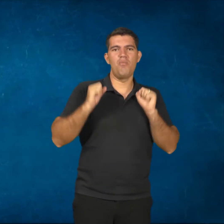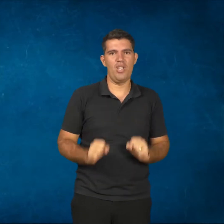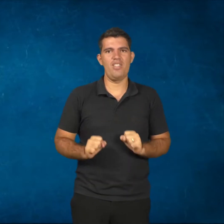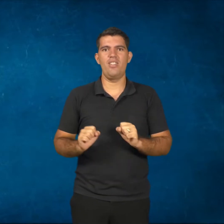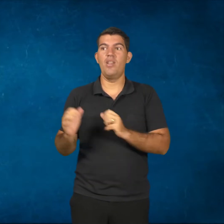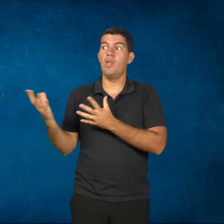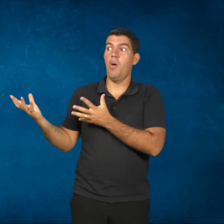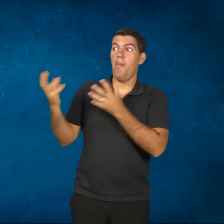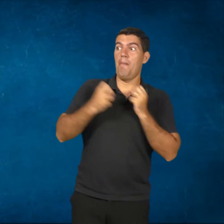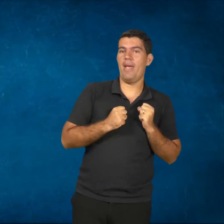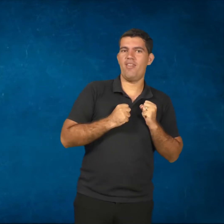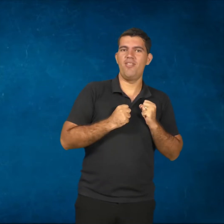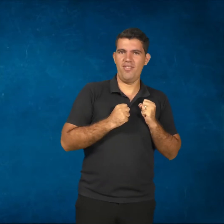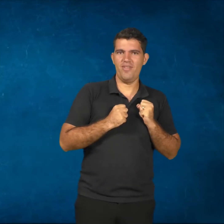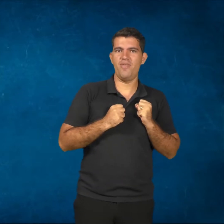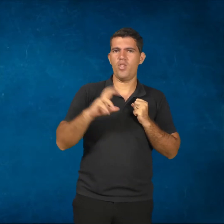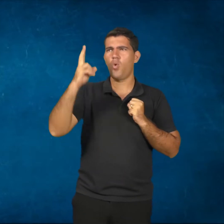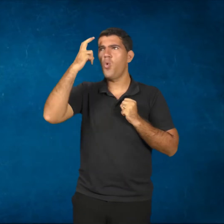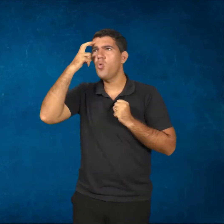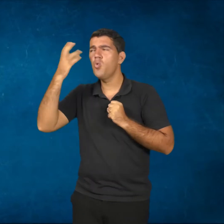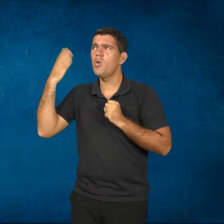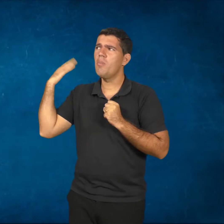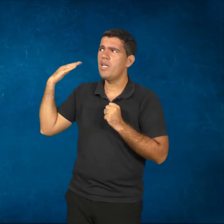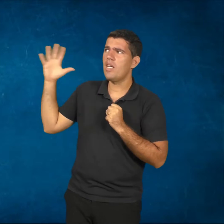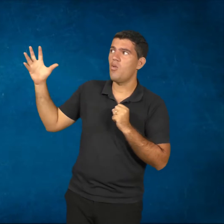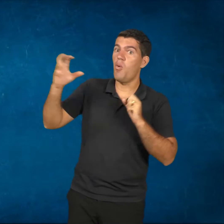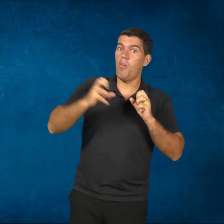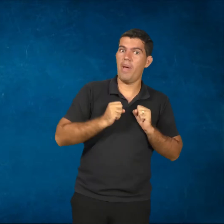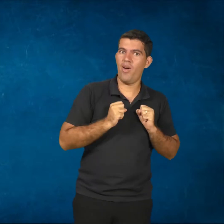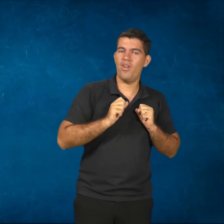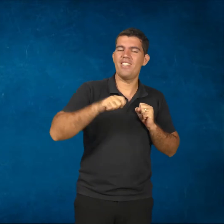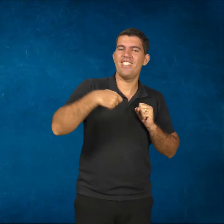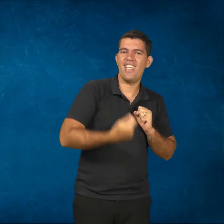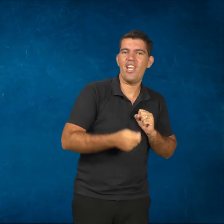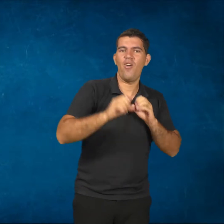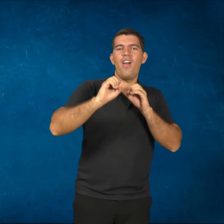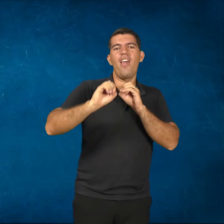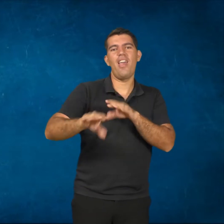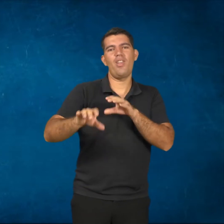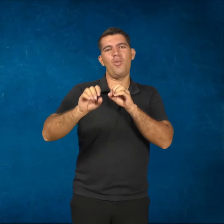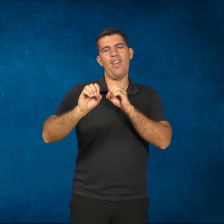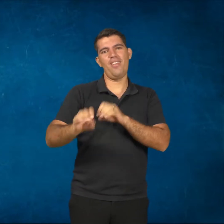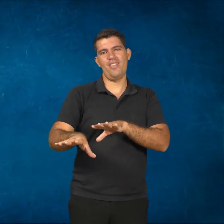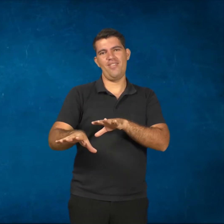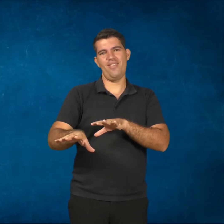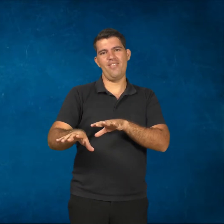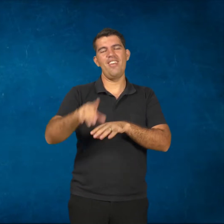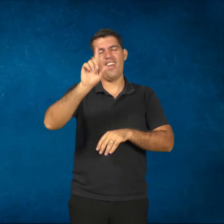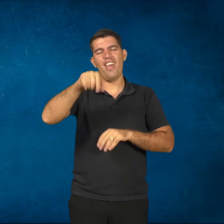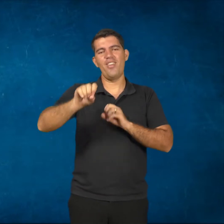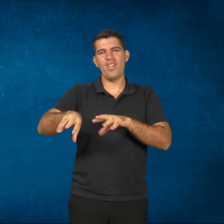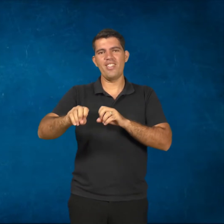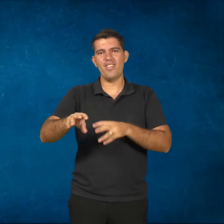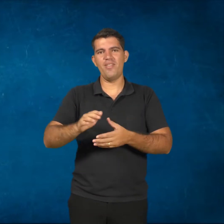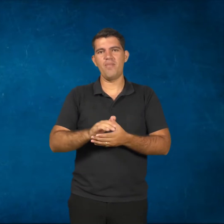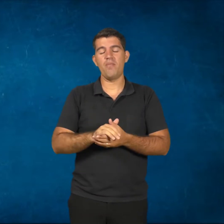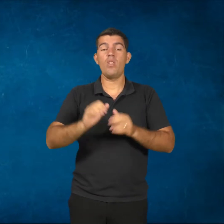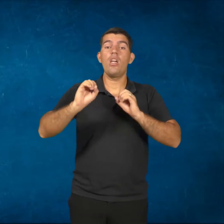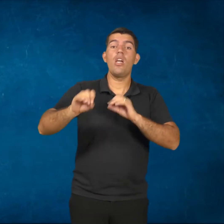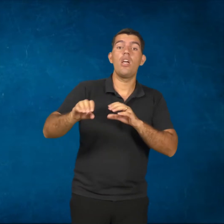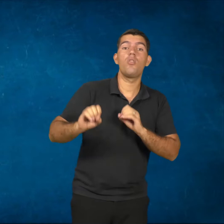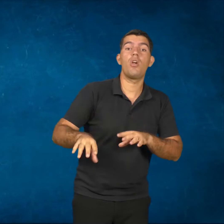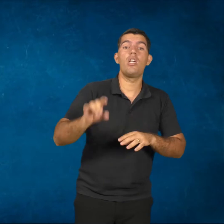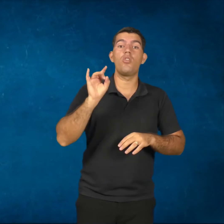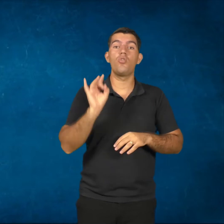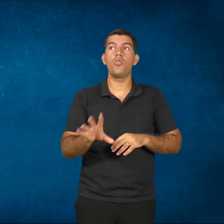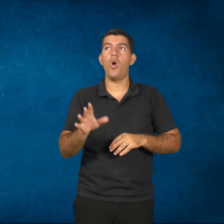Essa apropriação da cultura produzida, nós damos o nome de educação. Isso que é educação. Então, educação não é